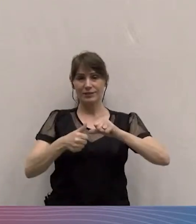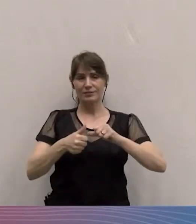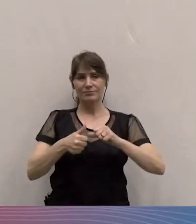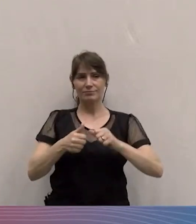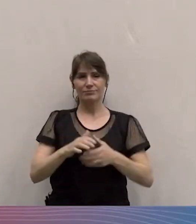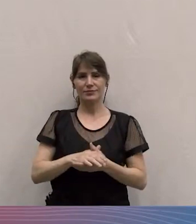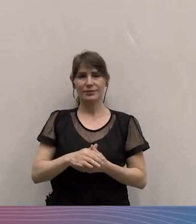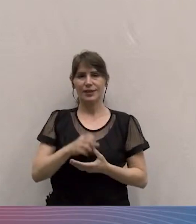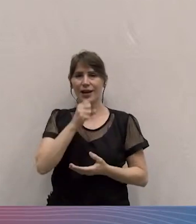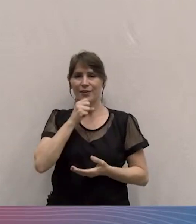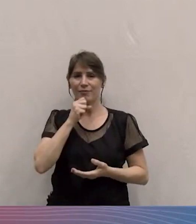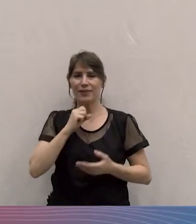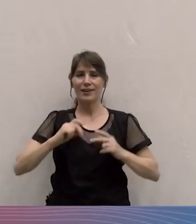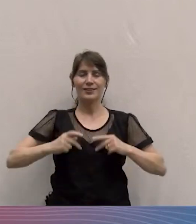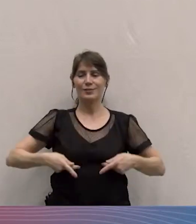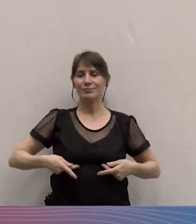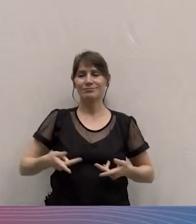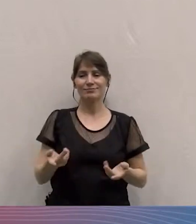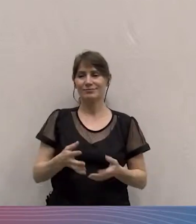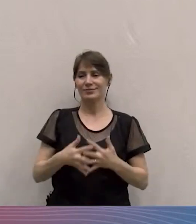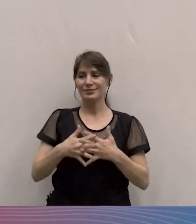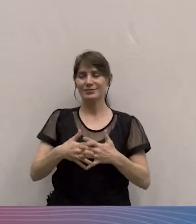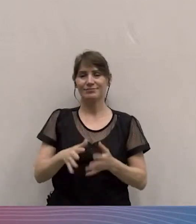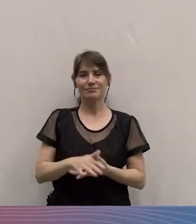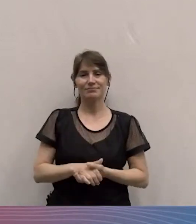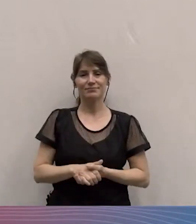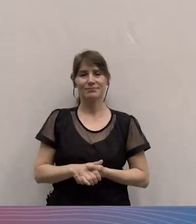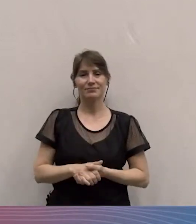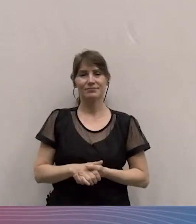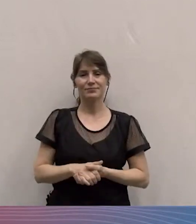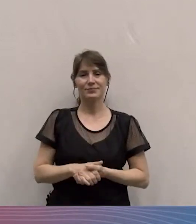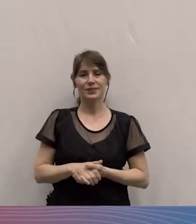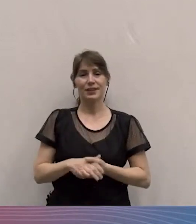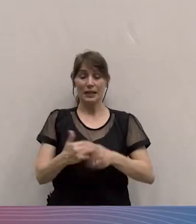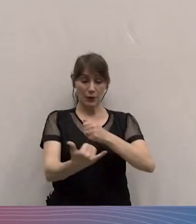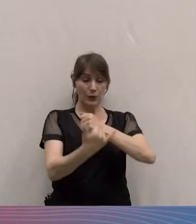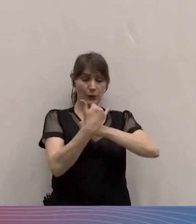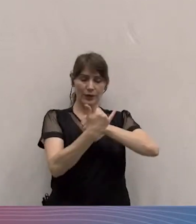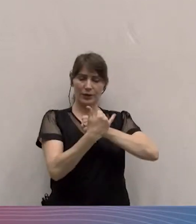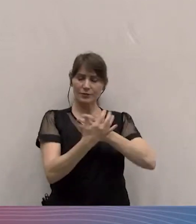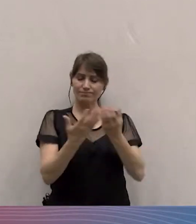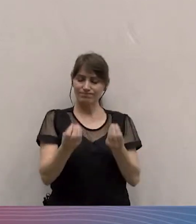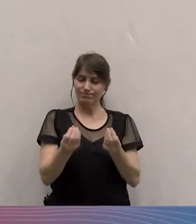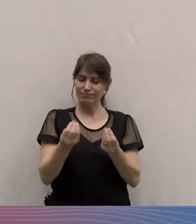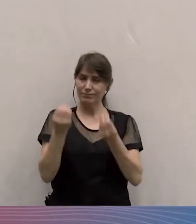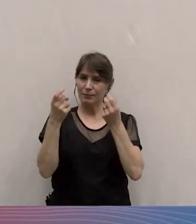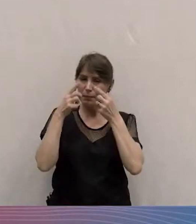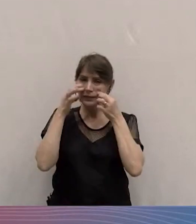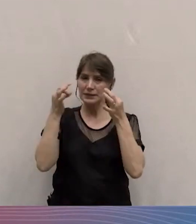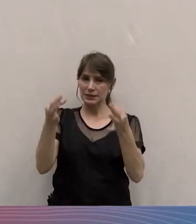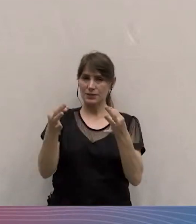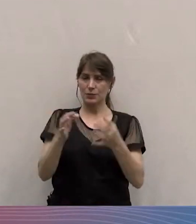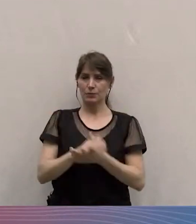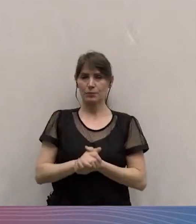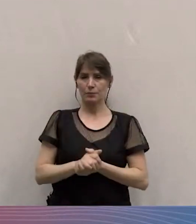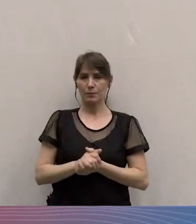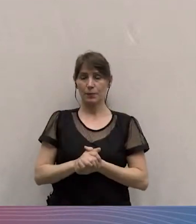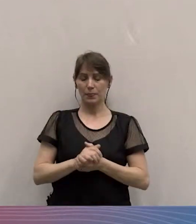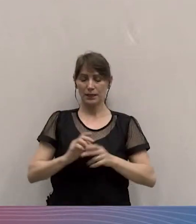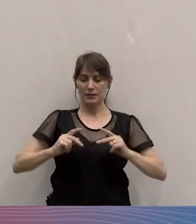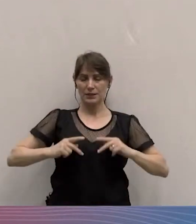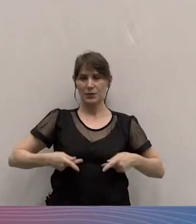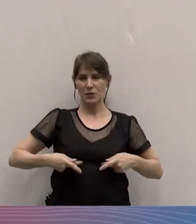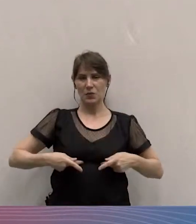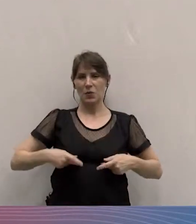se corrompe segundo as concupiscências do engano. Irmão, vamos tirar essa veste do velho homem. Tira